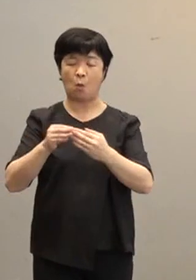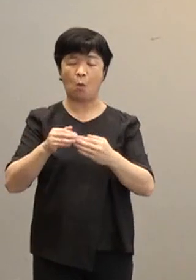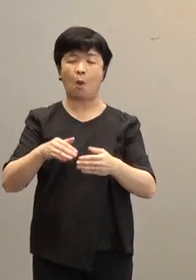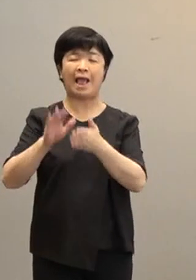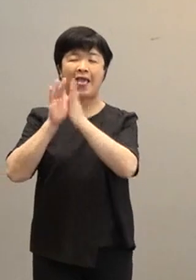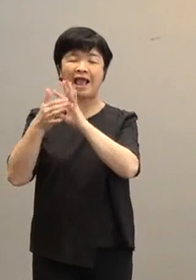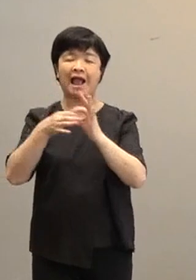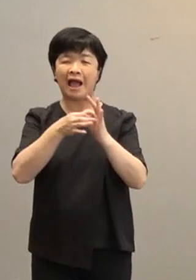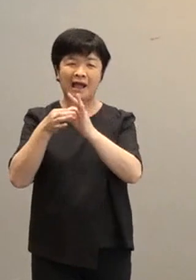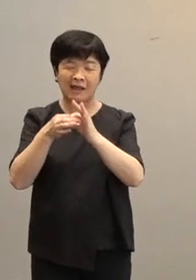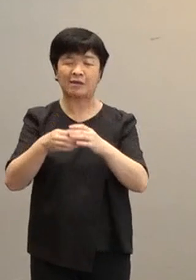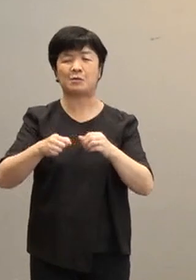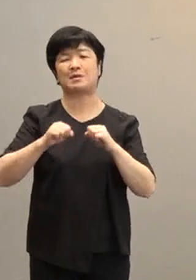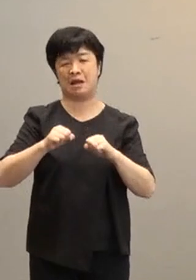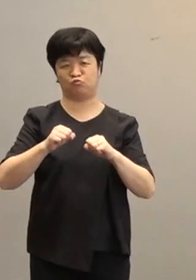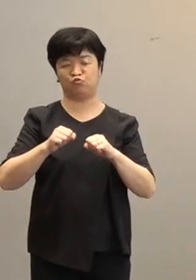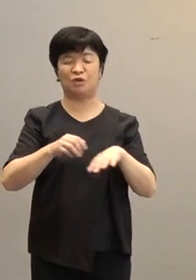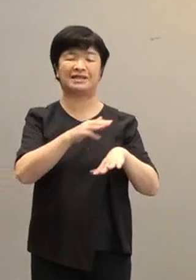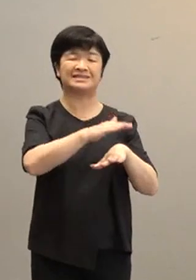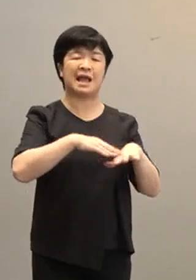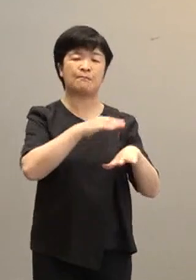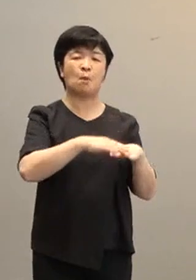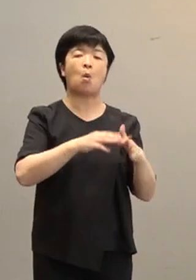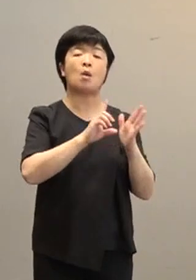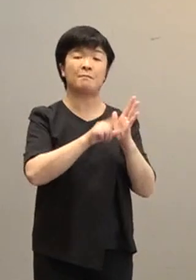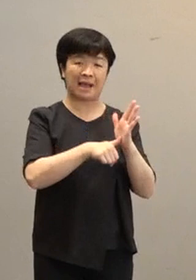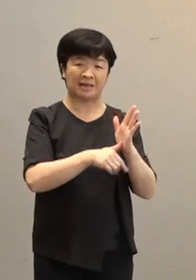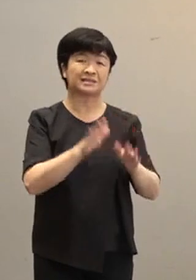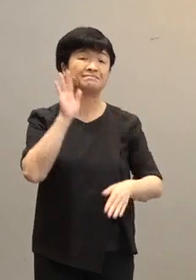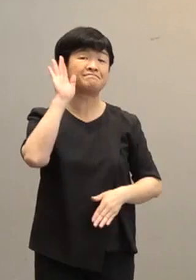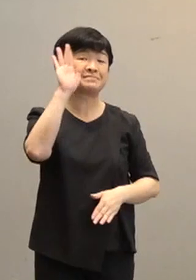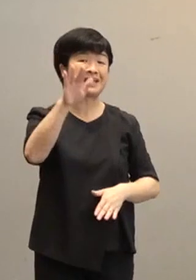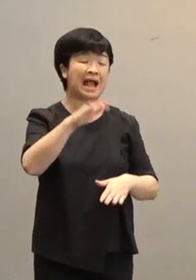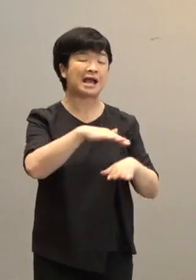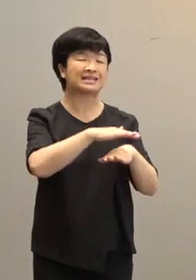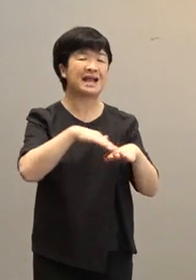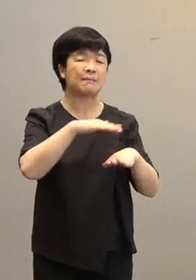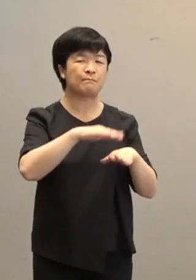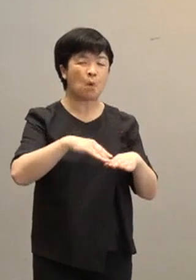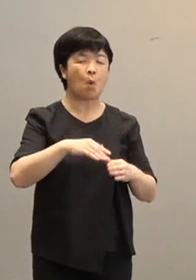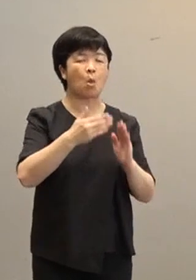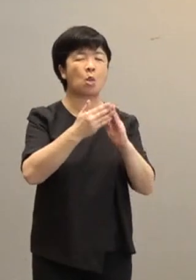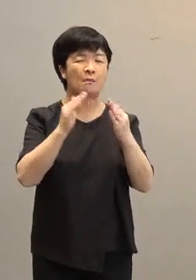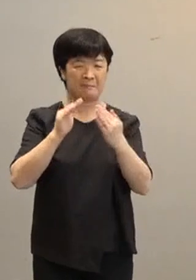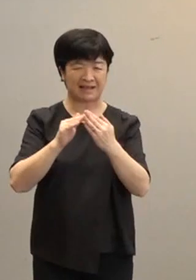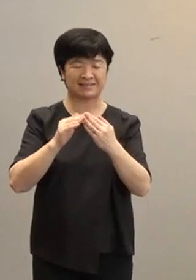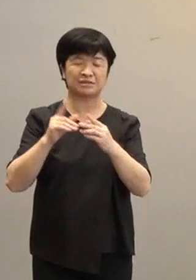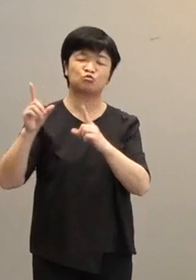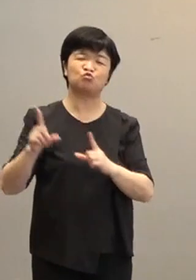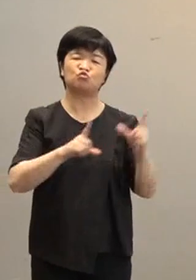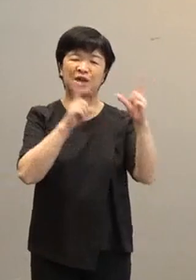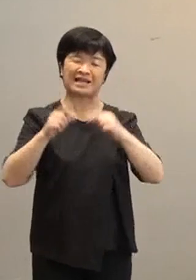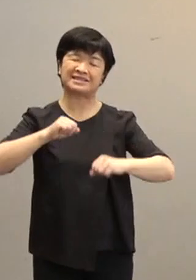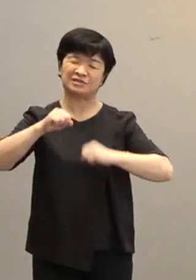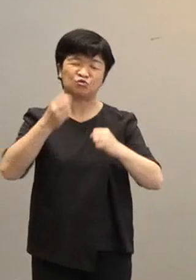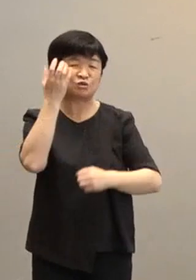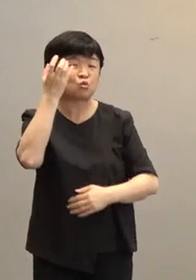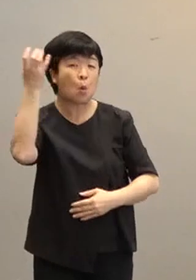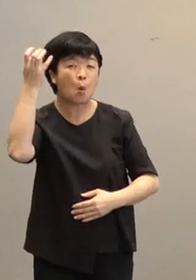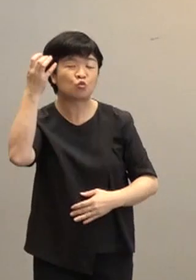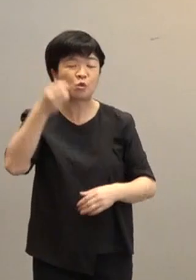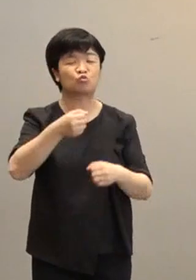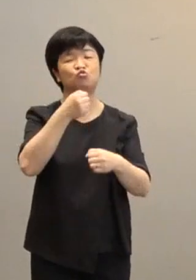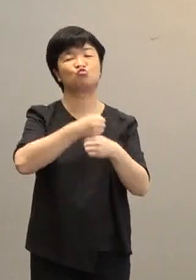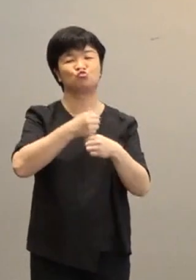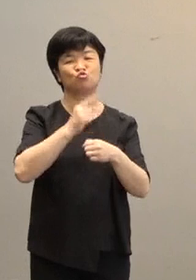か、札幌市ですと未来の札幌の街や暮らしを自由に創造した作品ということで、土